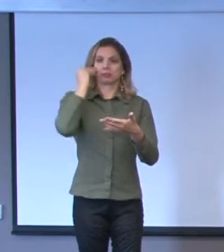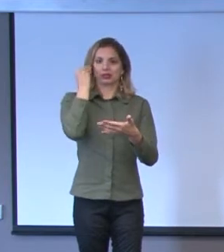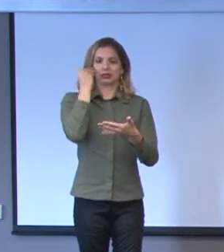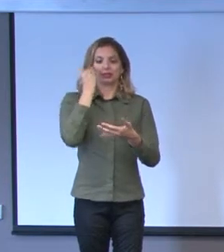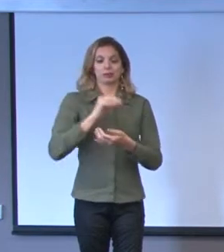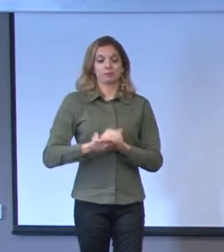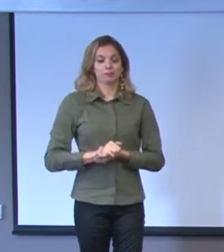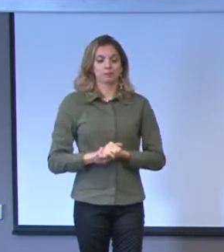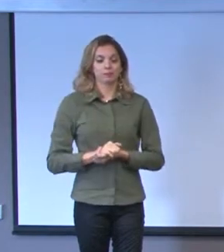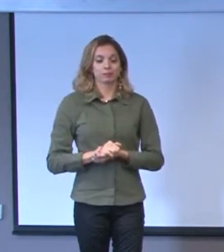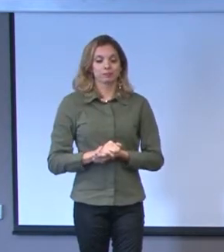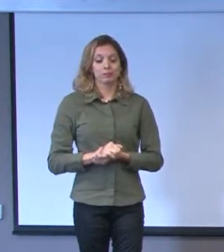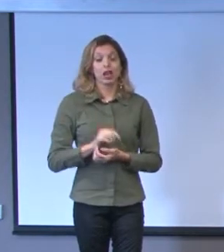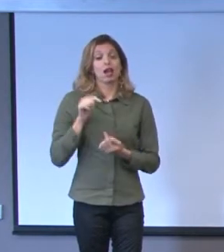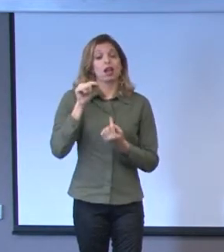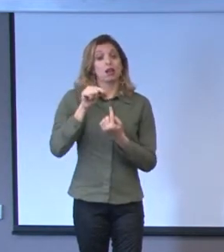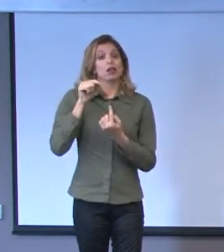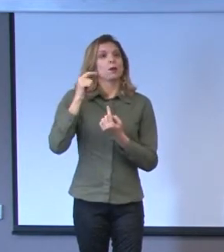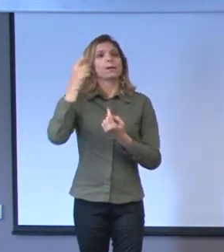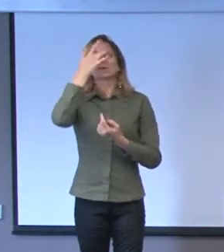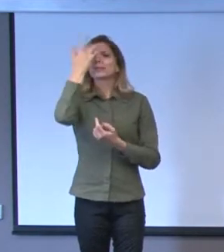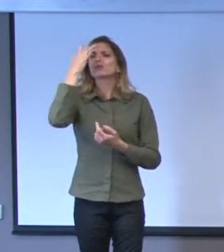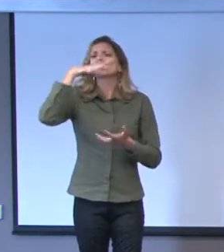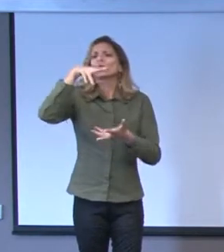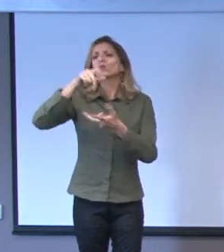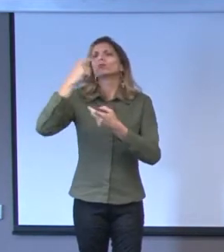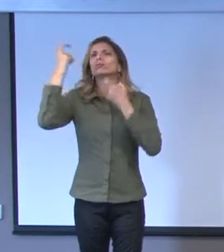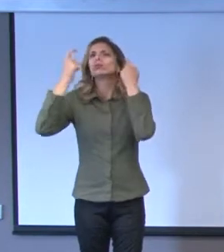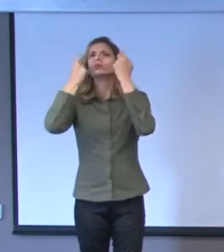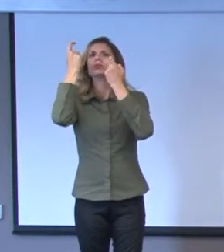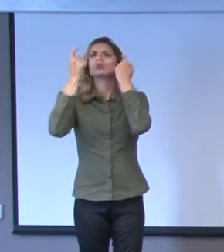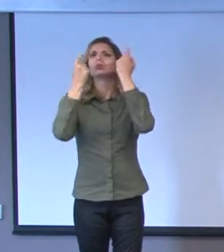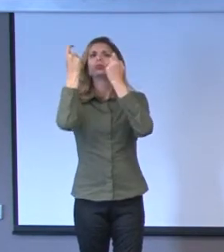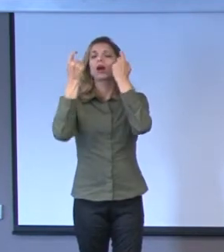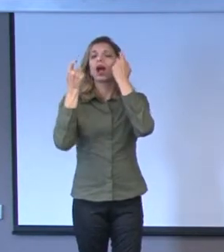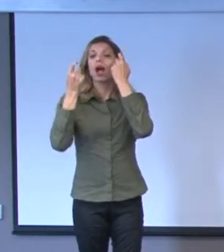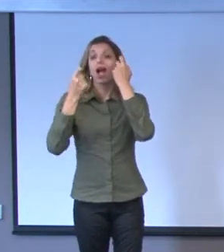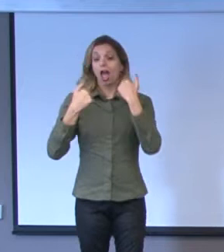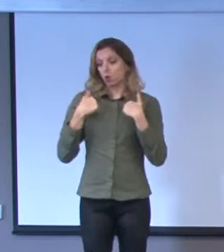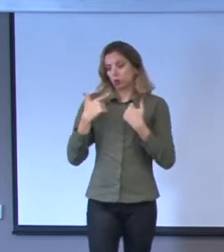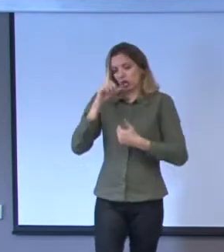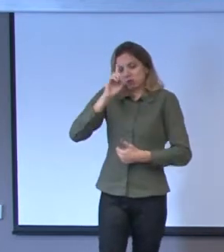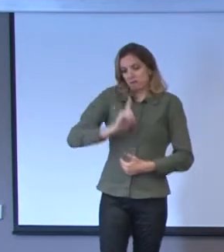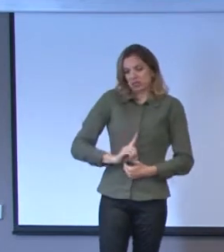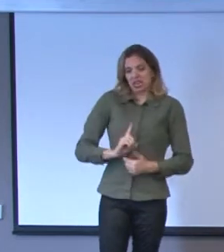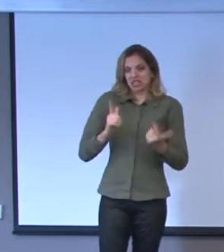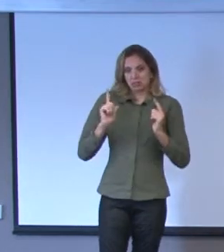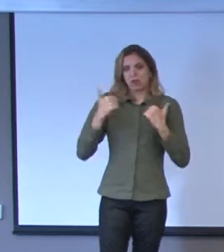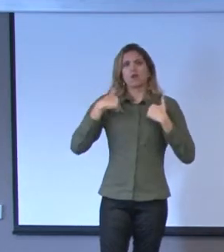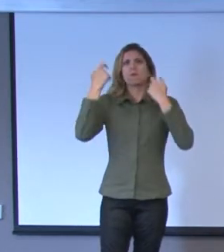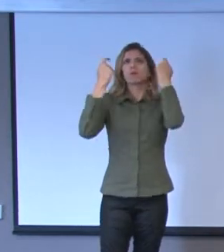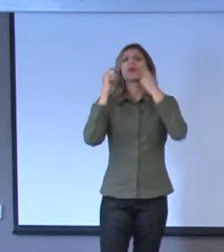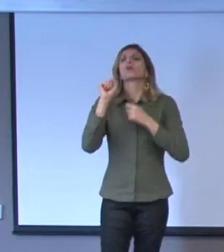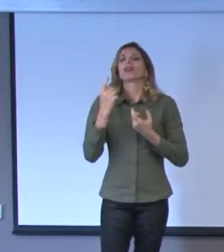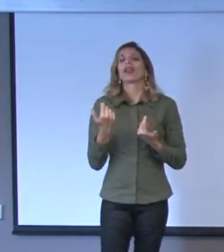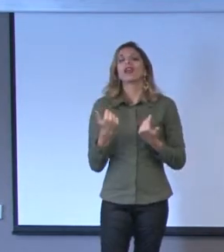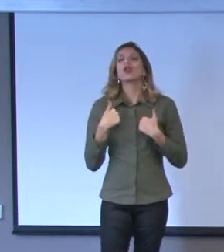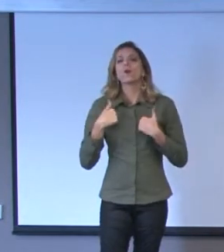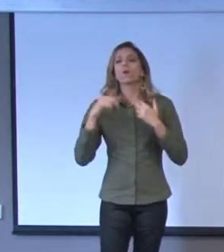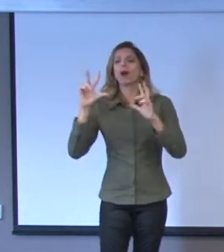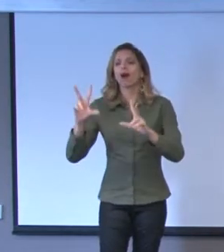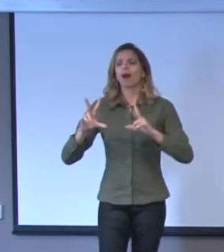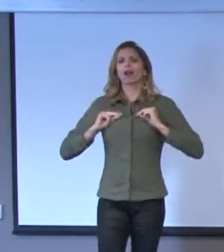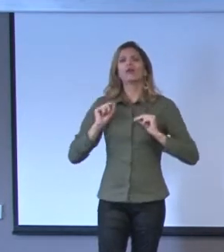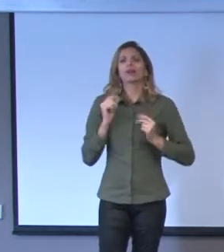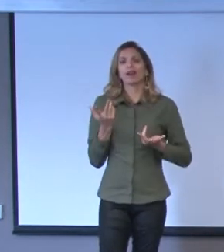das preocupações do universo das pessoas sem deficiência é assim, mas o que eu ganho com isso? Né? O